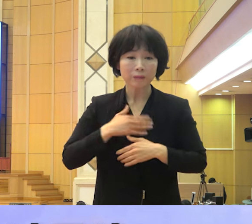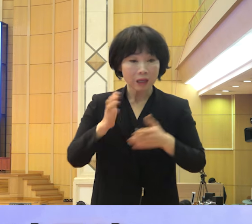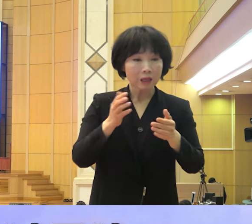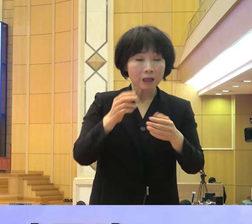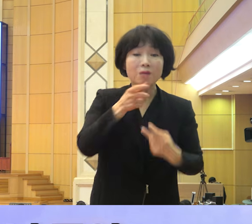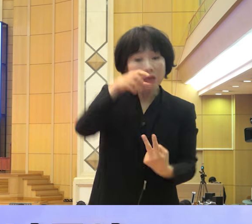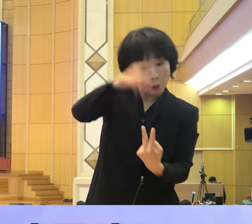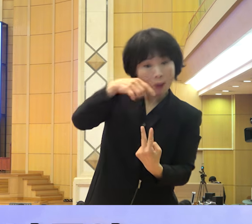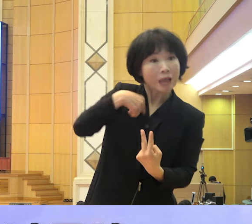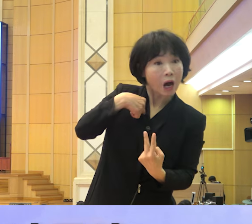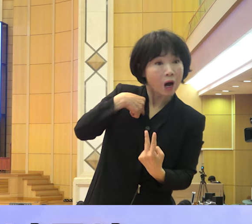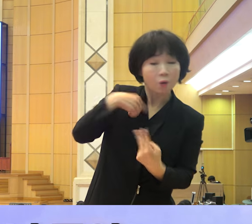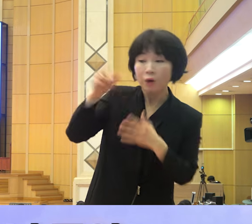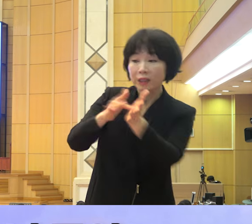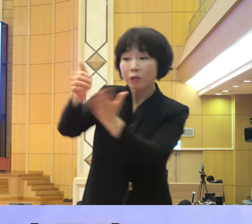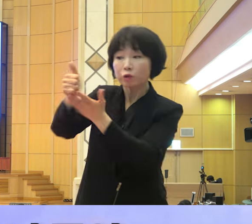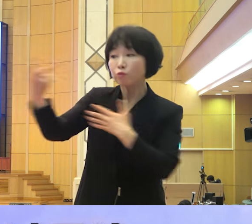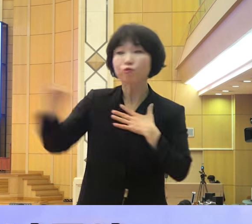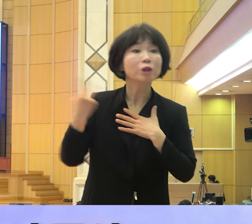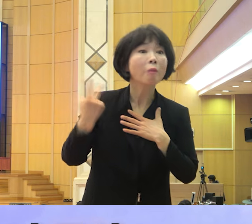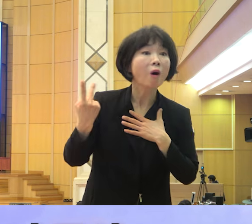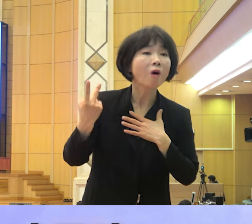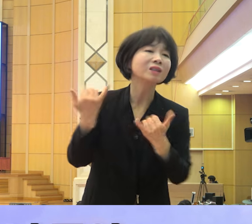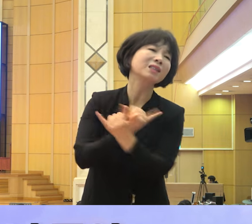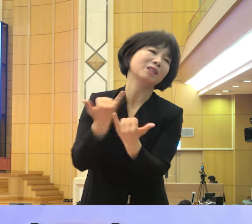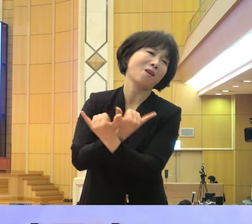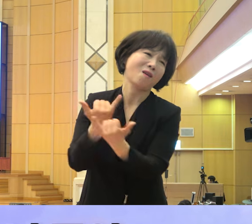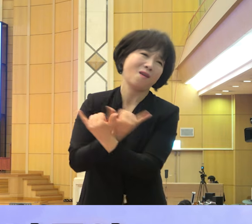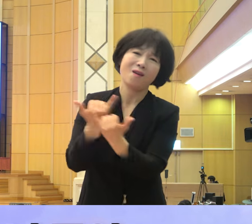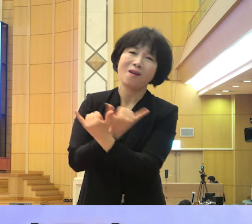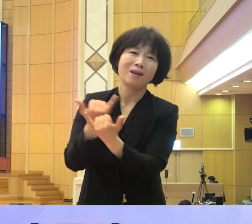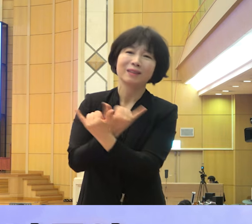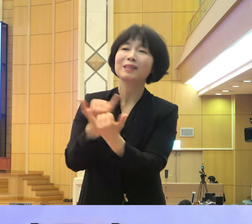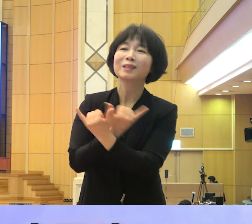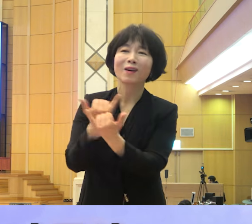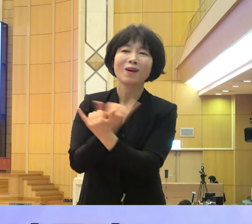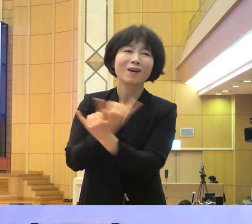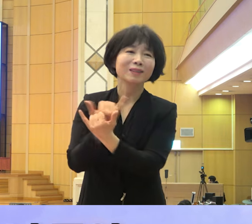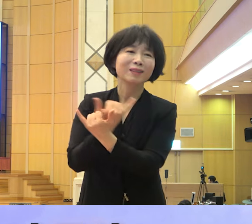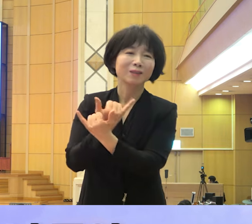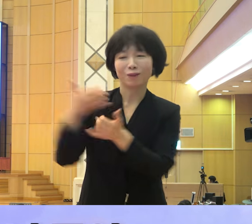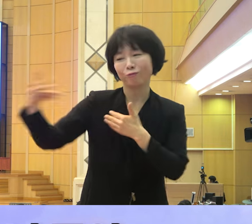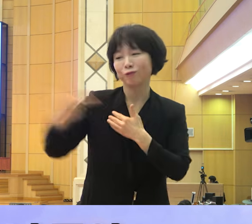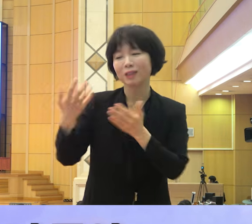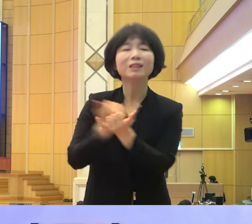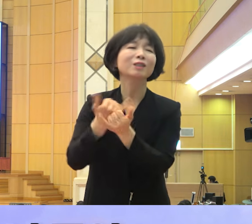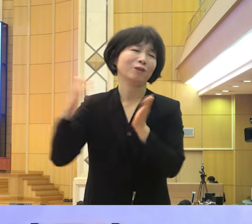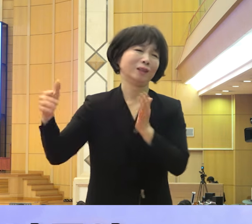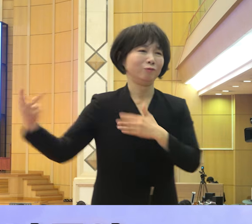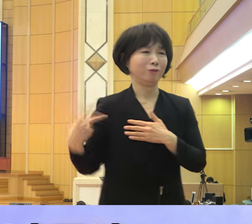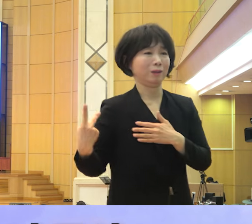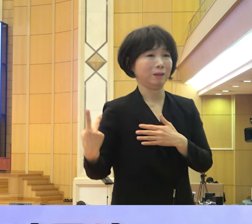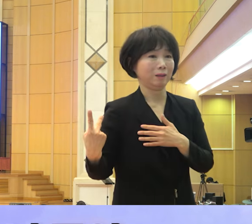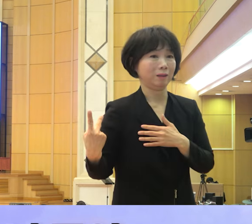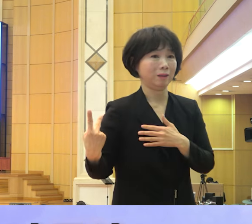외사촌간이니까 소위 세례 요한이가 6개월 먼저 태어났기 때문에